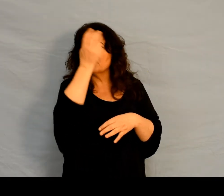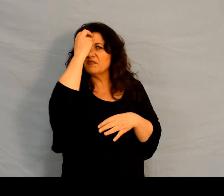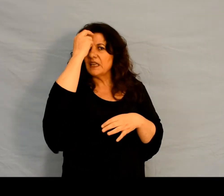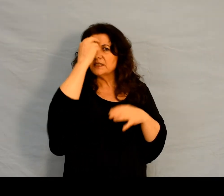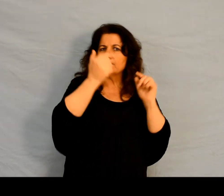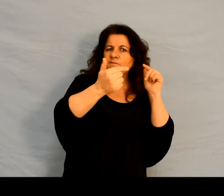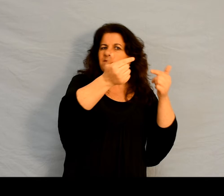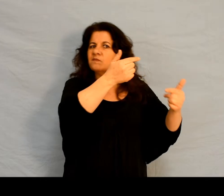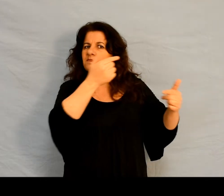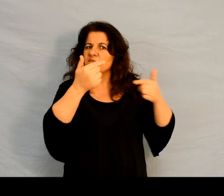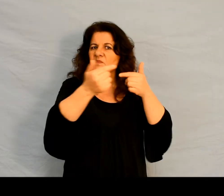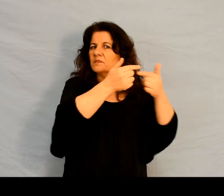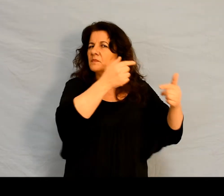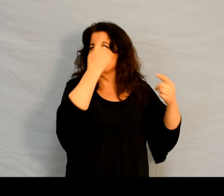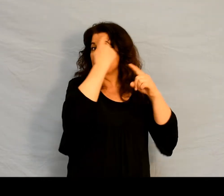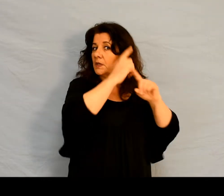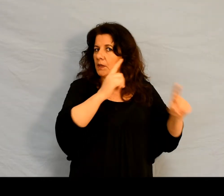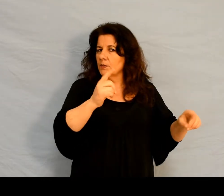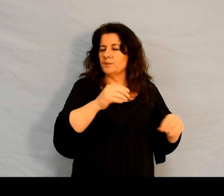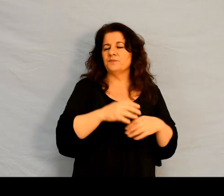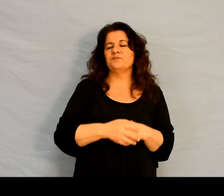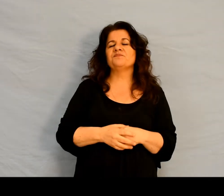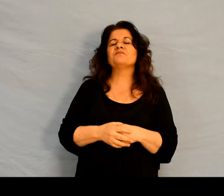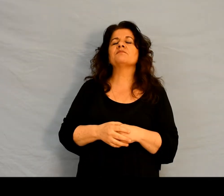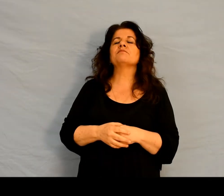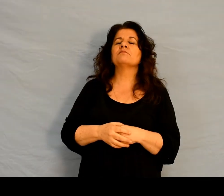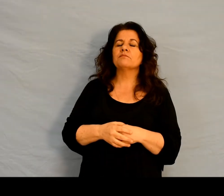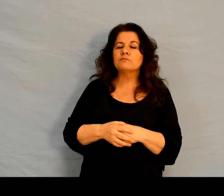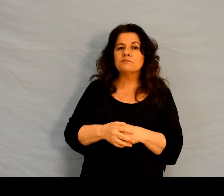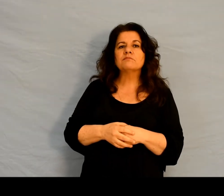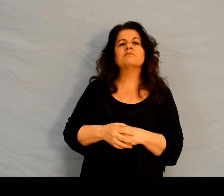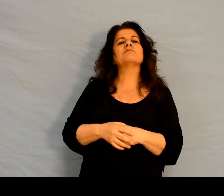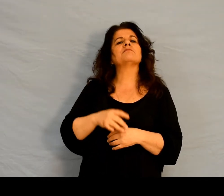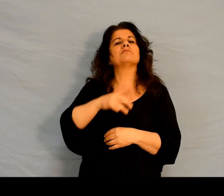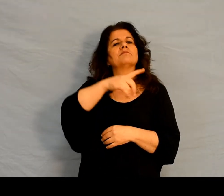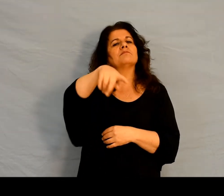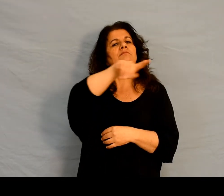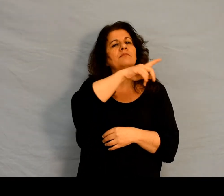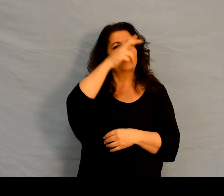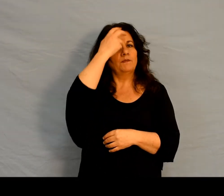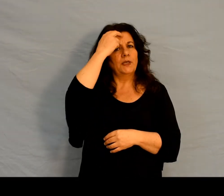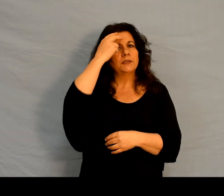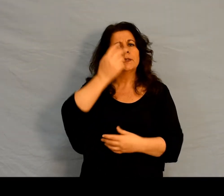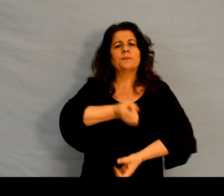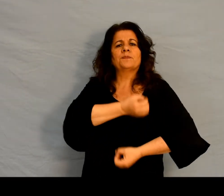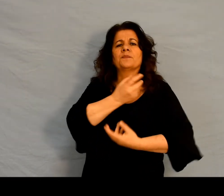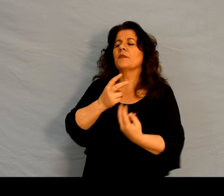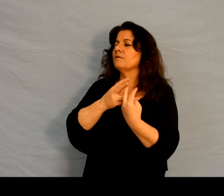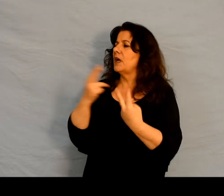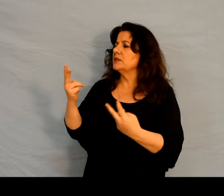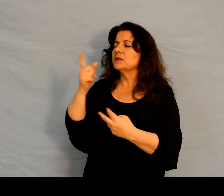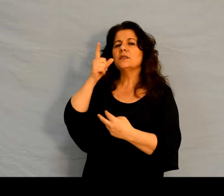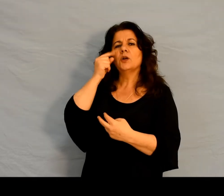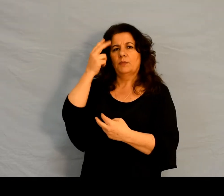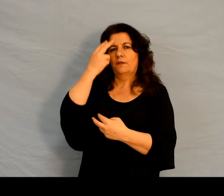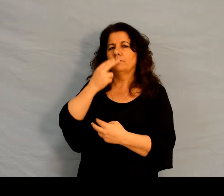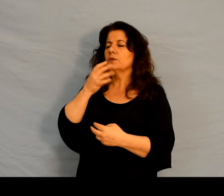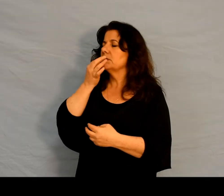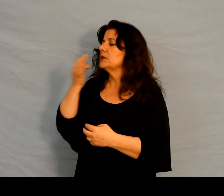Alors, il s'adresse de nouveau à l'aveugle. « Et toi, que dis-tu de